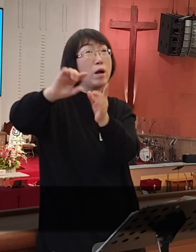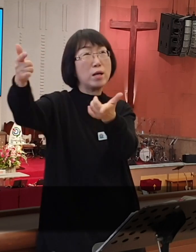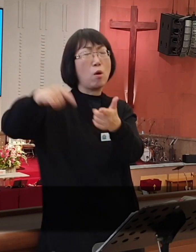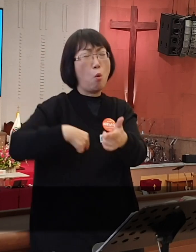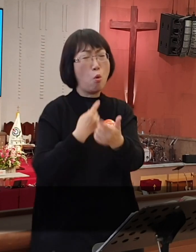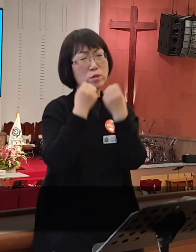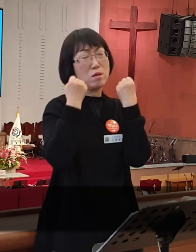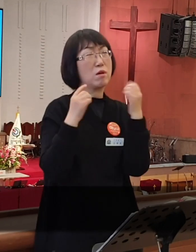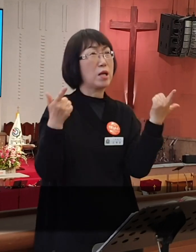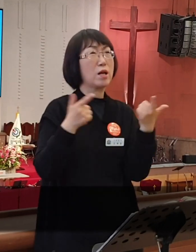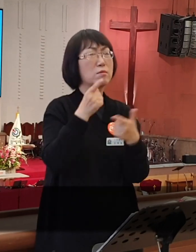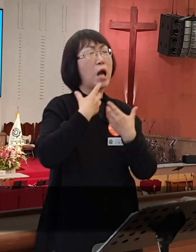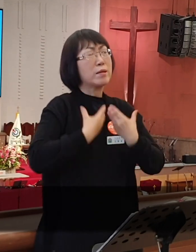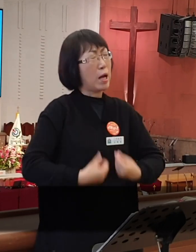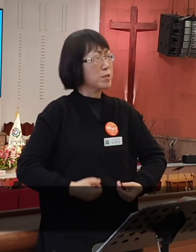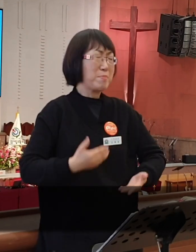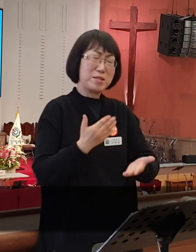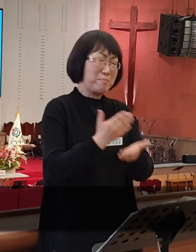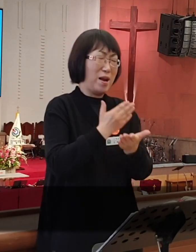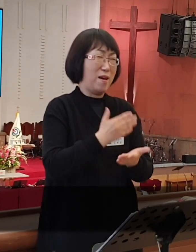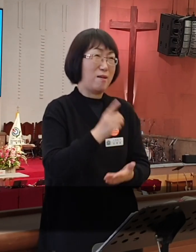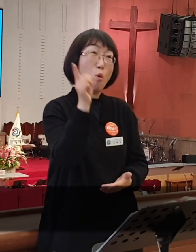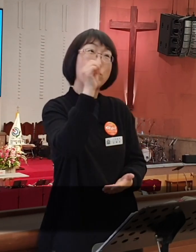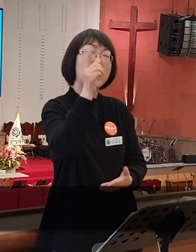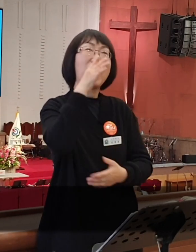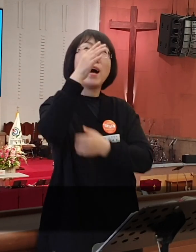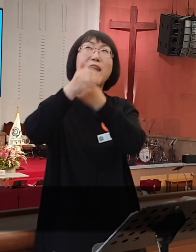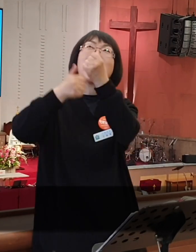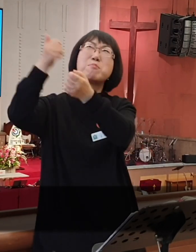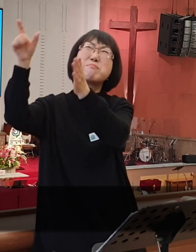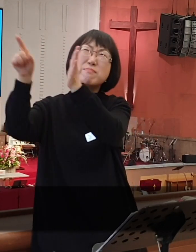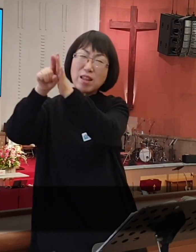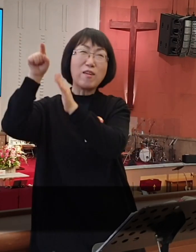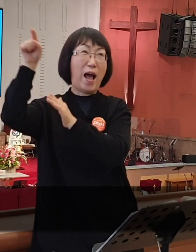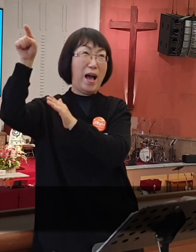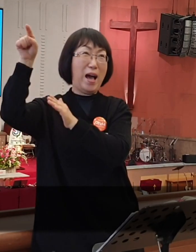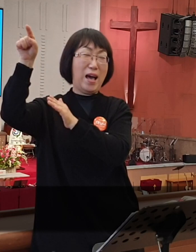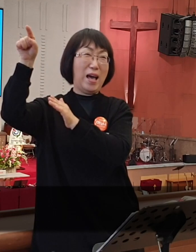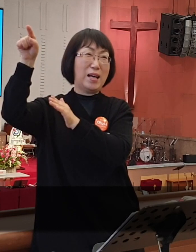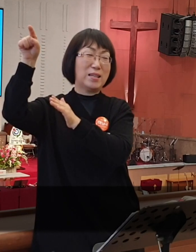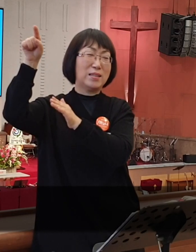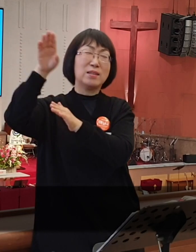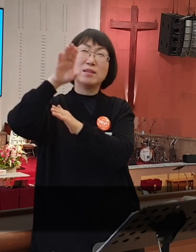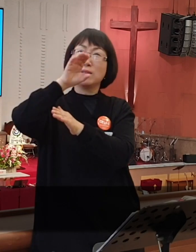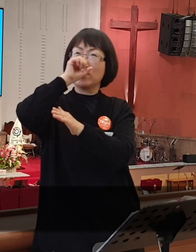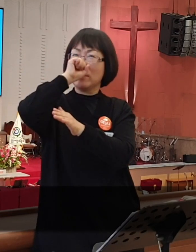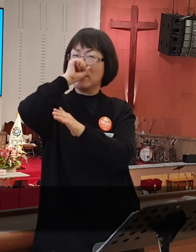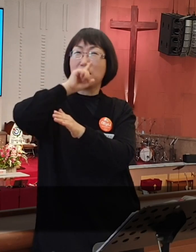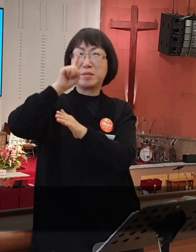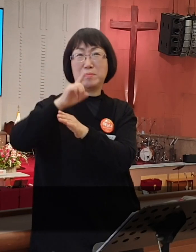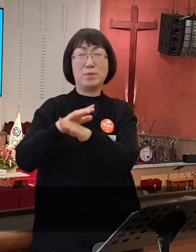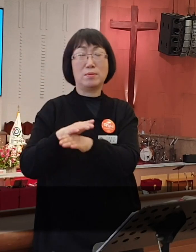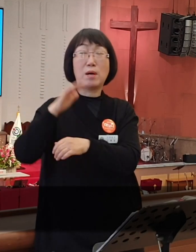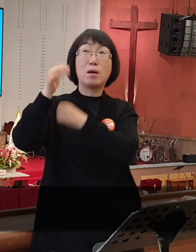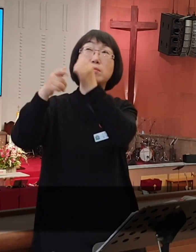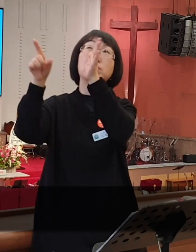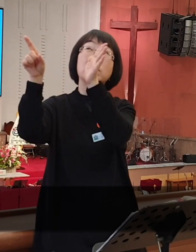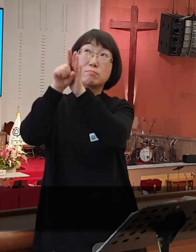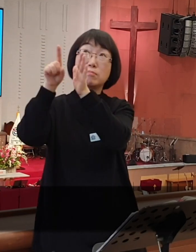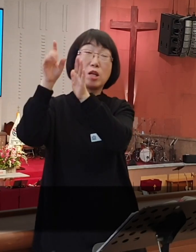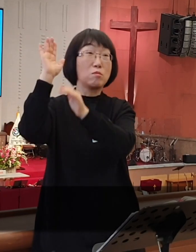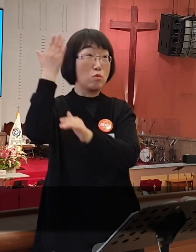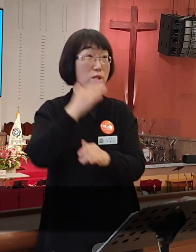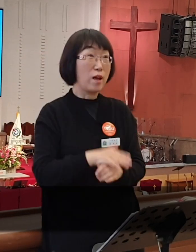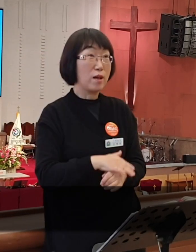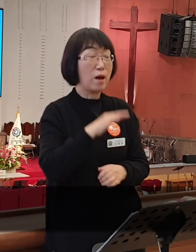혼자 있는 것 같다고 너희들 낙심하지 말아라. 어떻게 하라고? 하나님을 믿어라 얘기합니다. 이거 참 좋은 말이에요. 맞습니다. 하나님